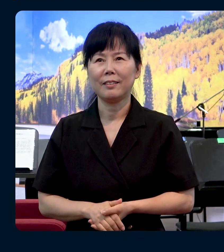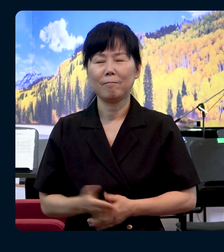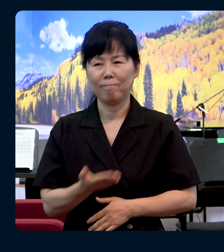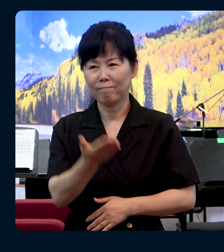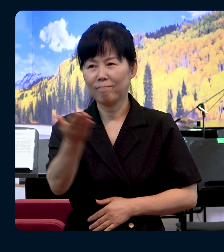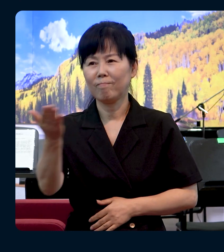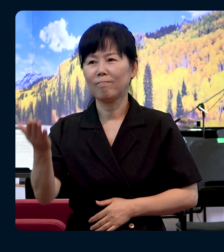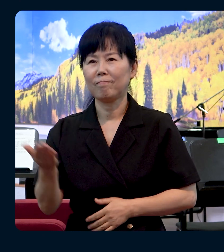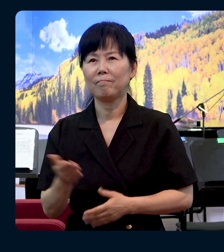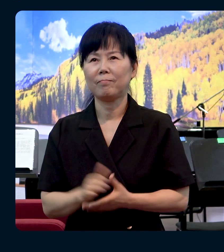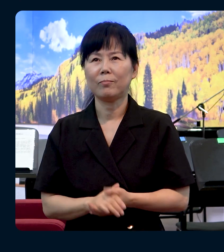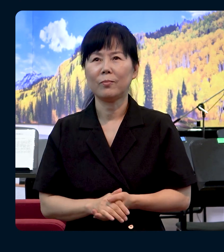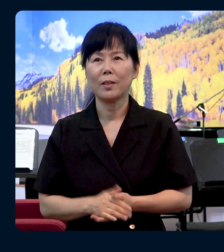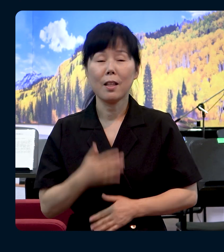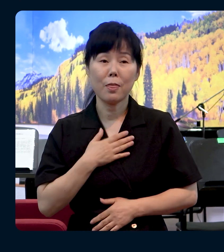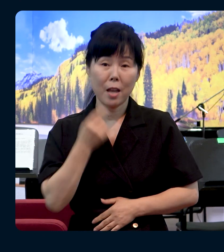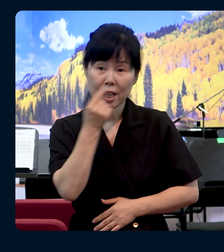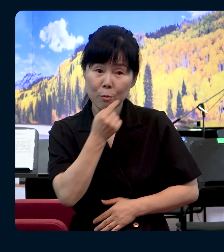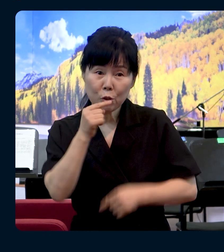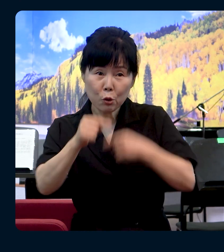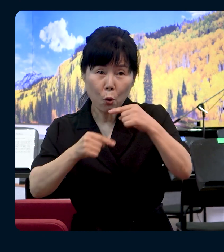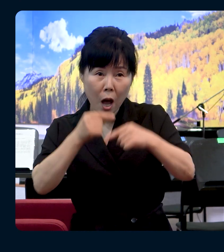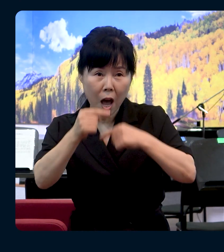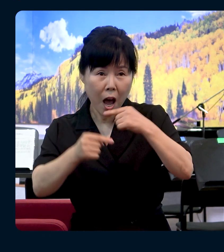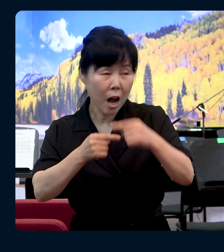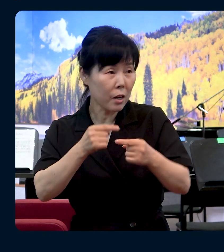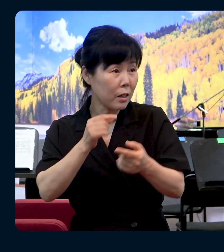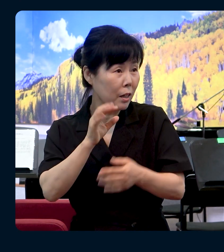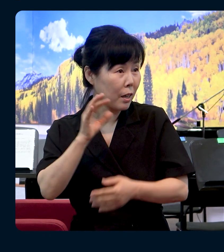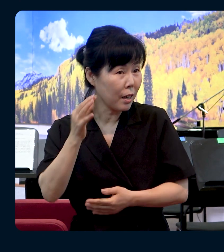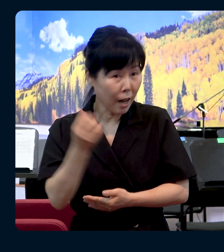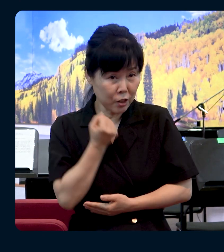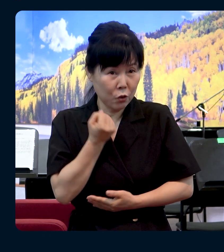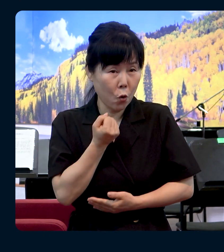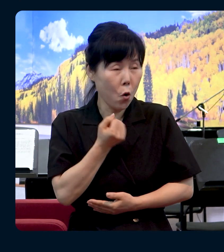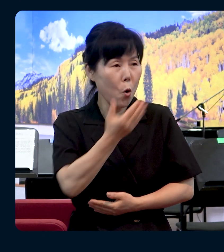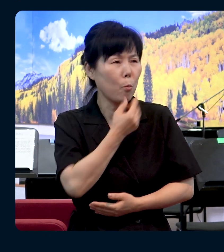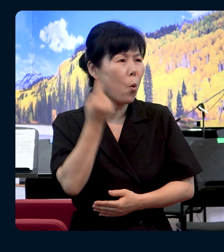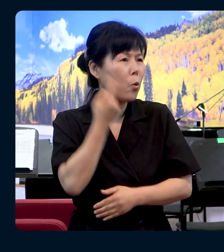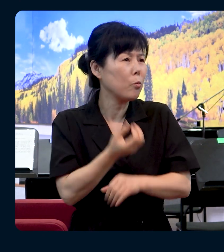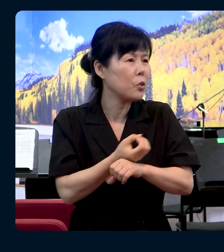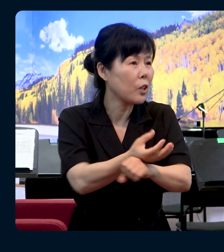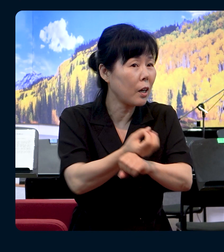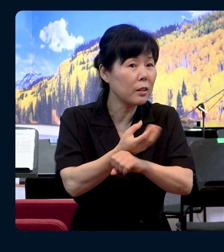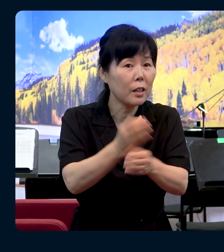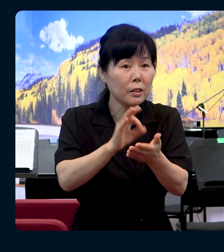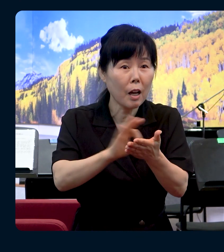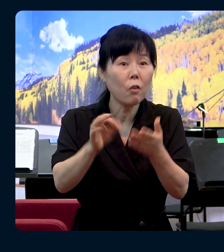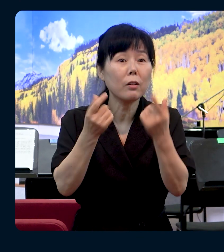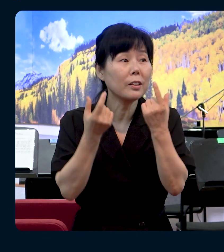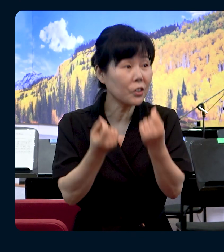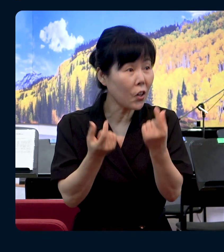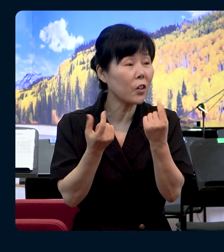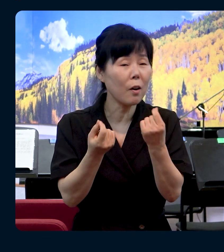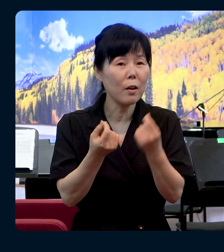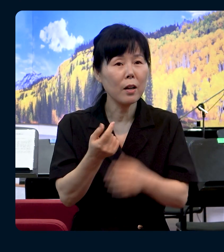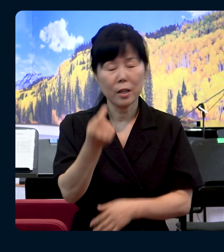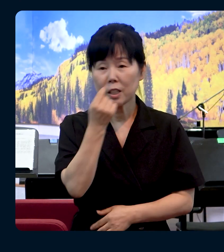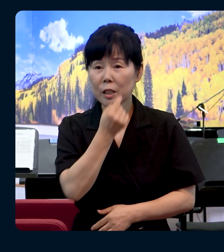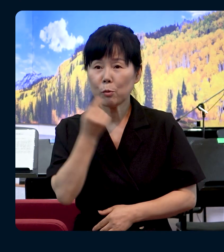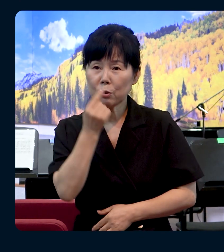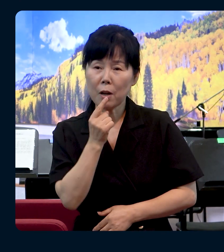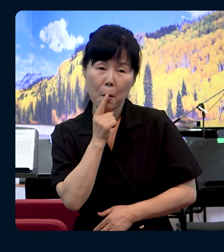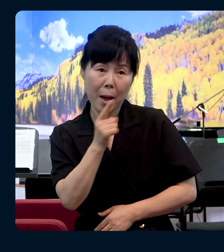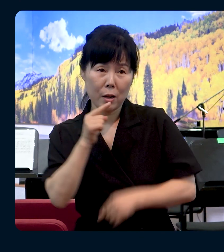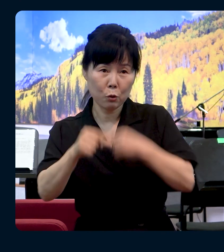여러분, 내 입술을 가지고 복음을 전하는 그런 도구로 사용할 때처럼 이 입술의 파워가 강력할 데가